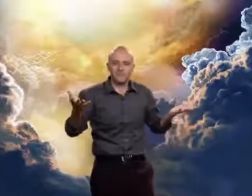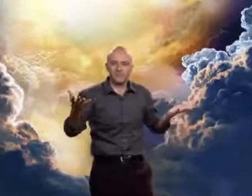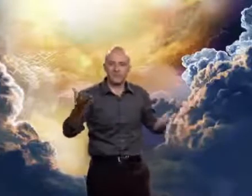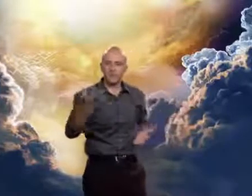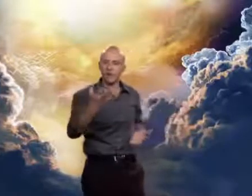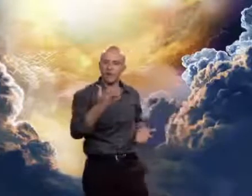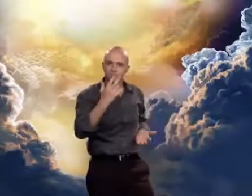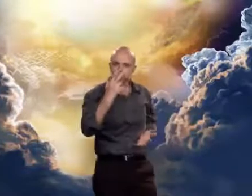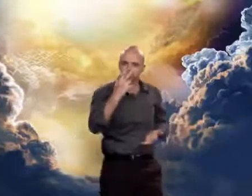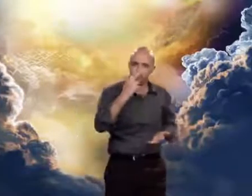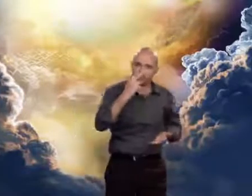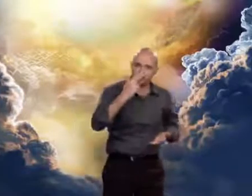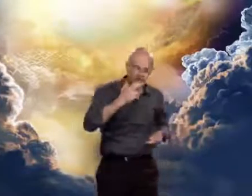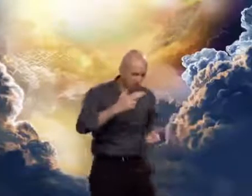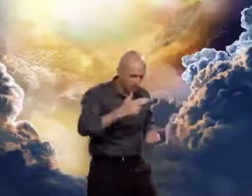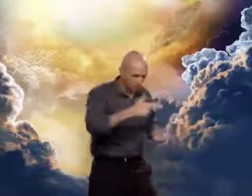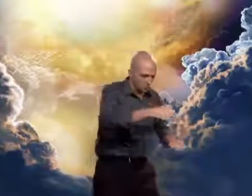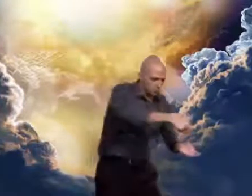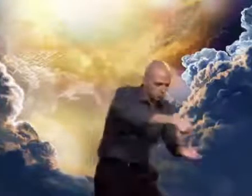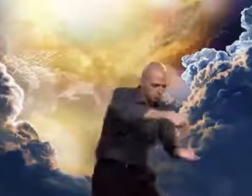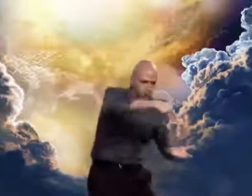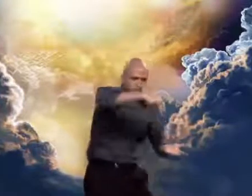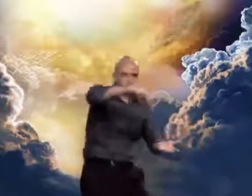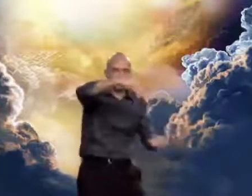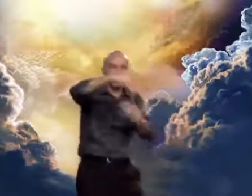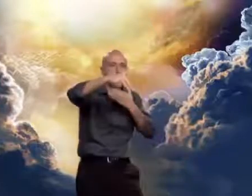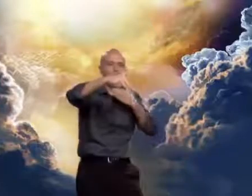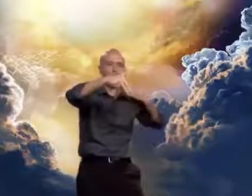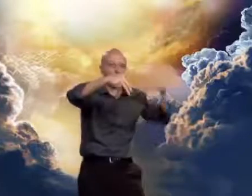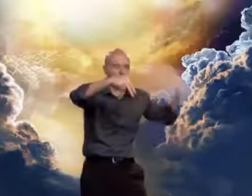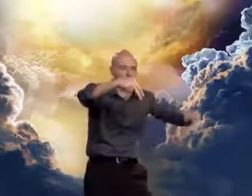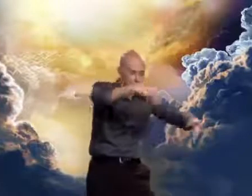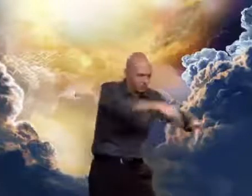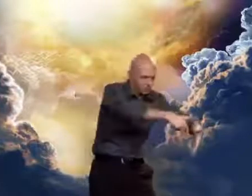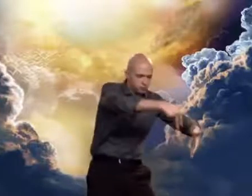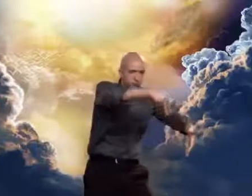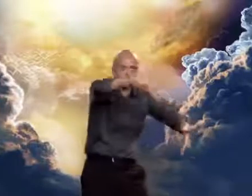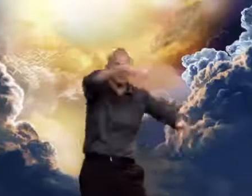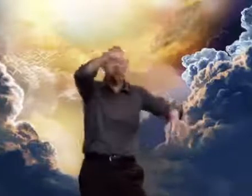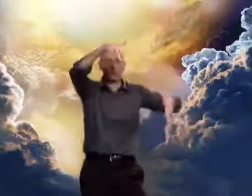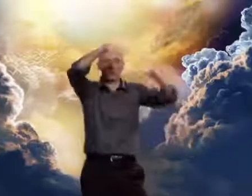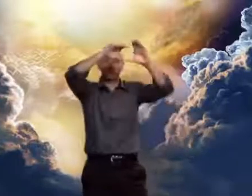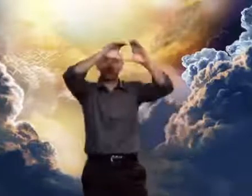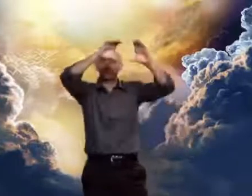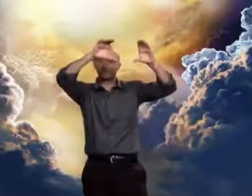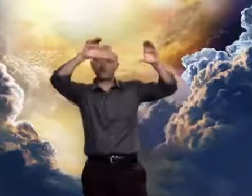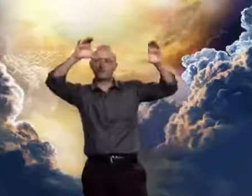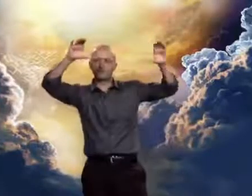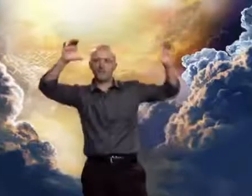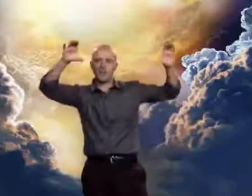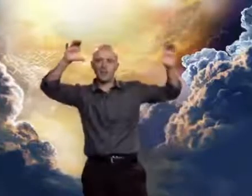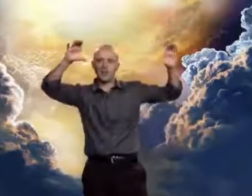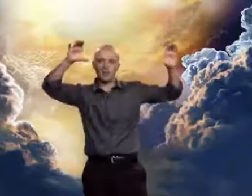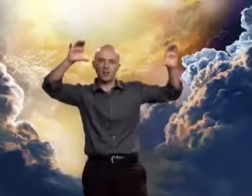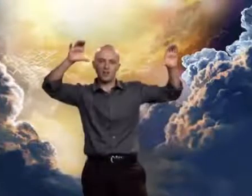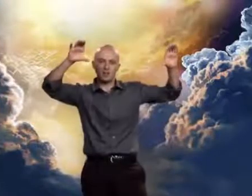para instruir os vivos? Se os espíritos dos mortos estão próximos de seus amigos na Terra, por que não poderiam comunicar-se com